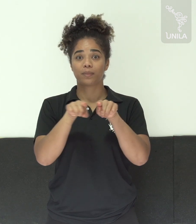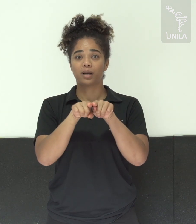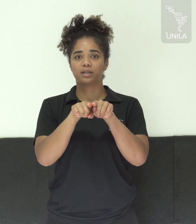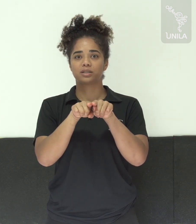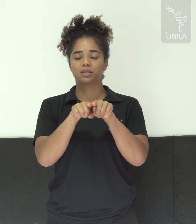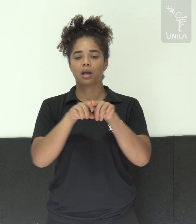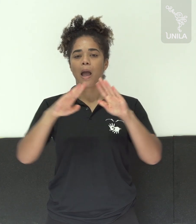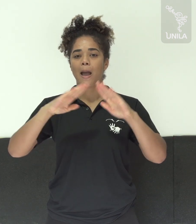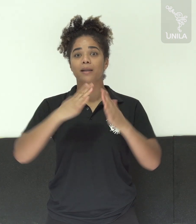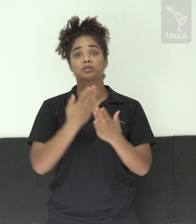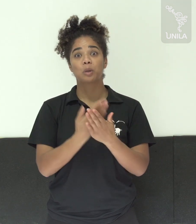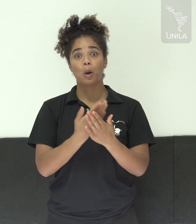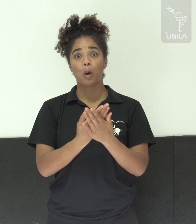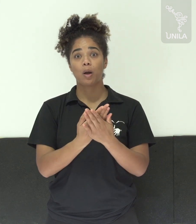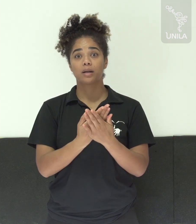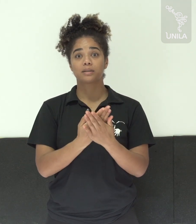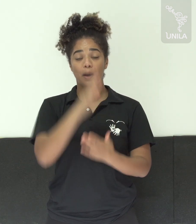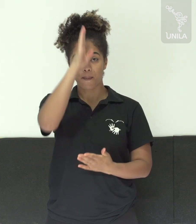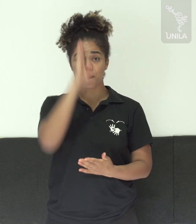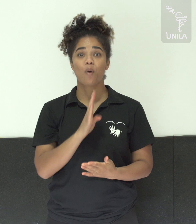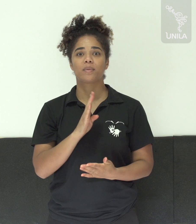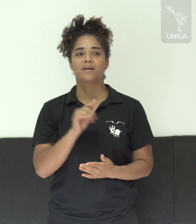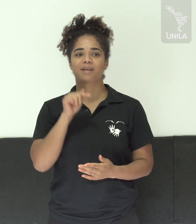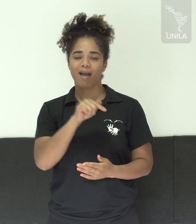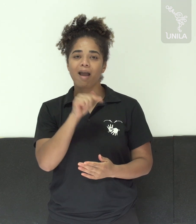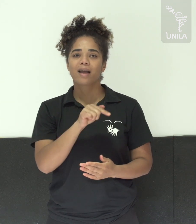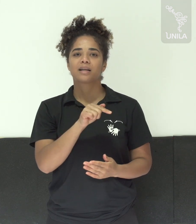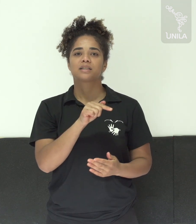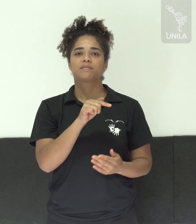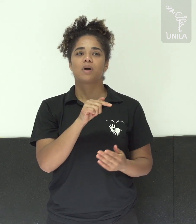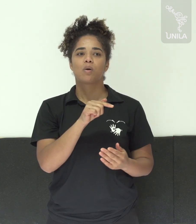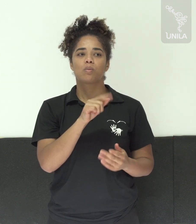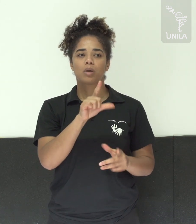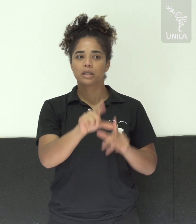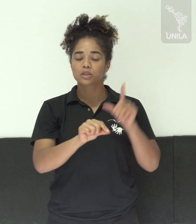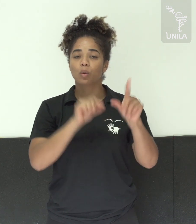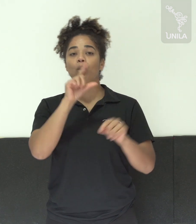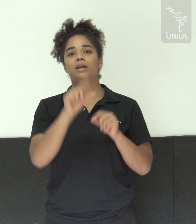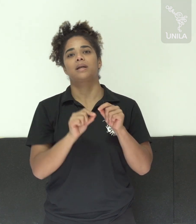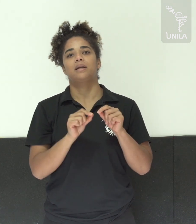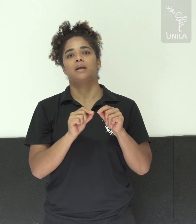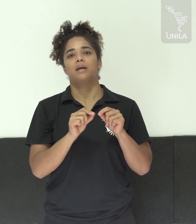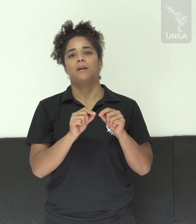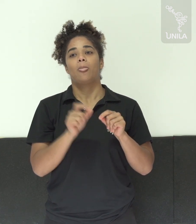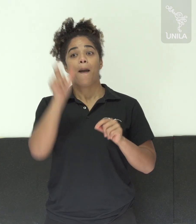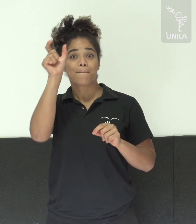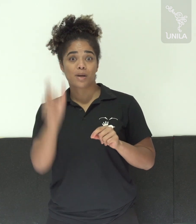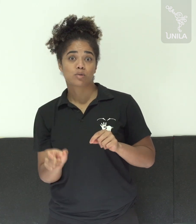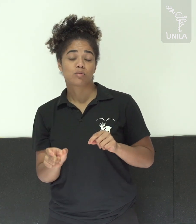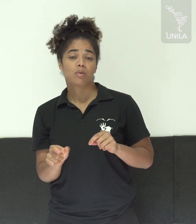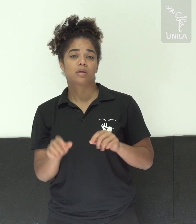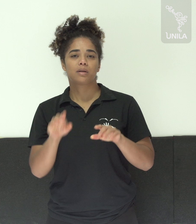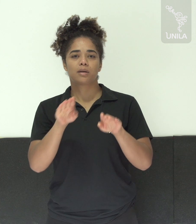ensino superior darão prioridade de matrícula ao candidato que comprove ter renda